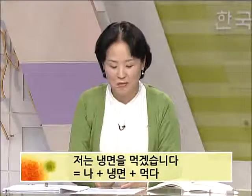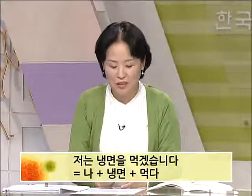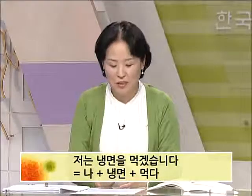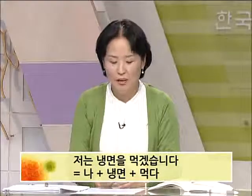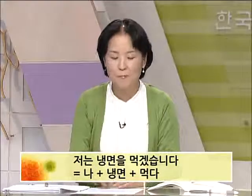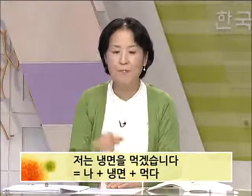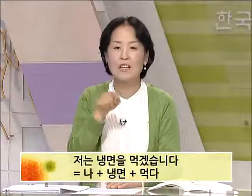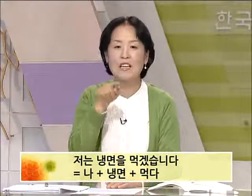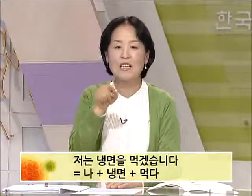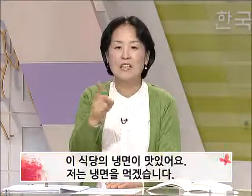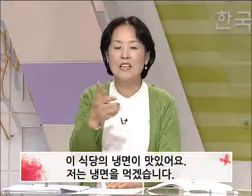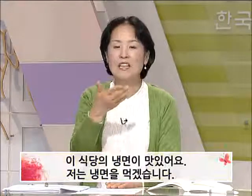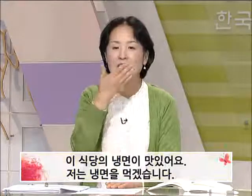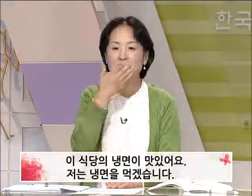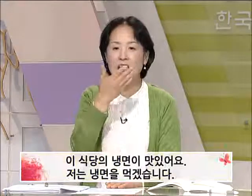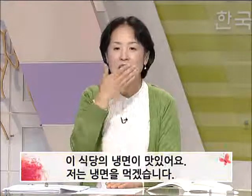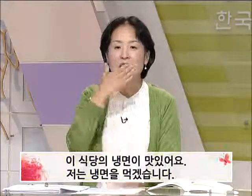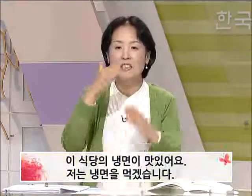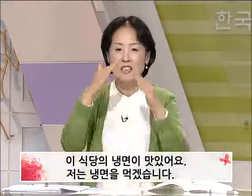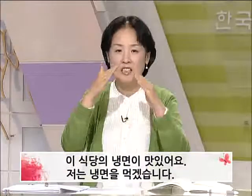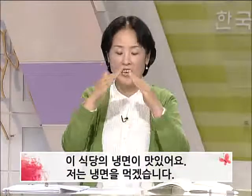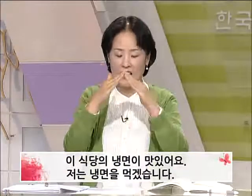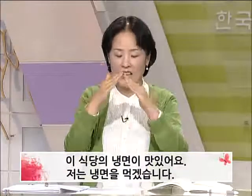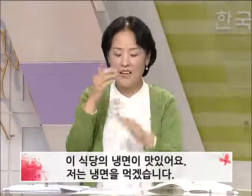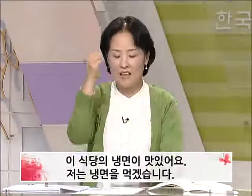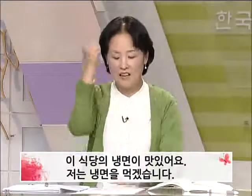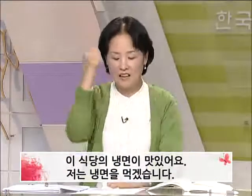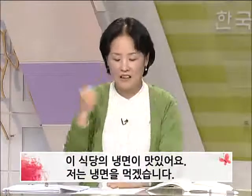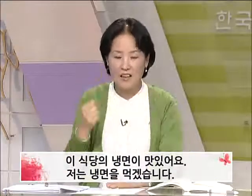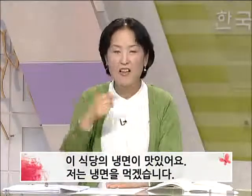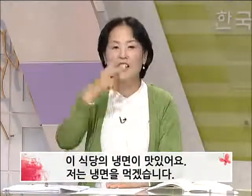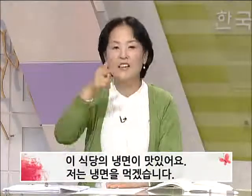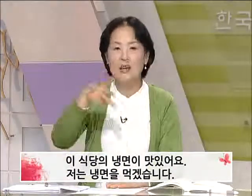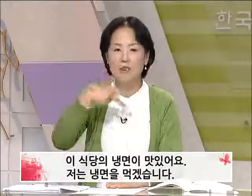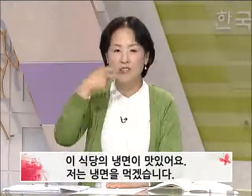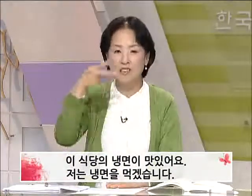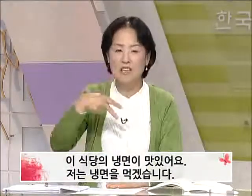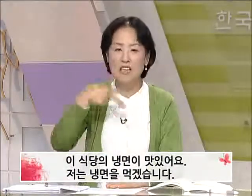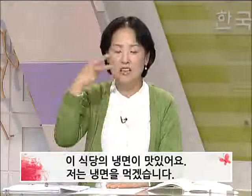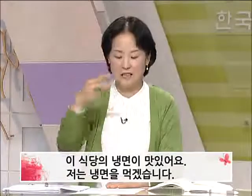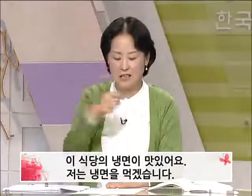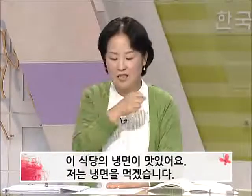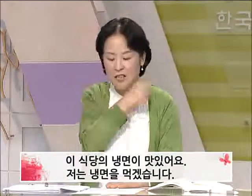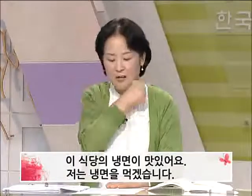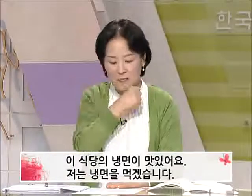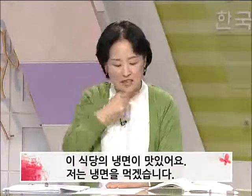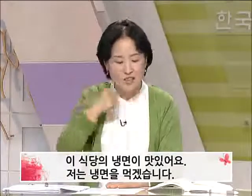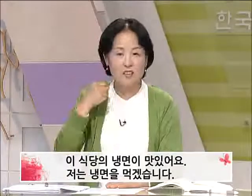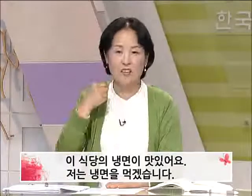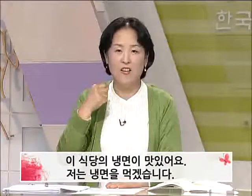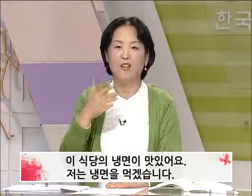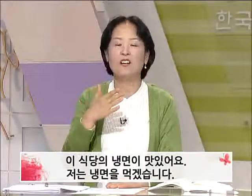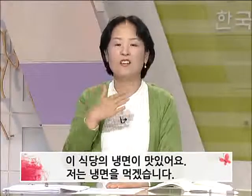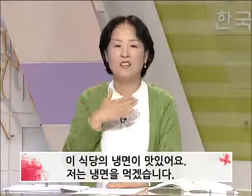해보겠습니다. 이 식당에 냉면이 맛있어요.